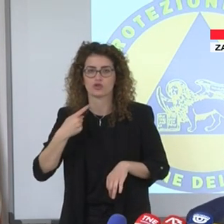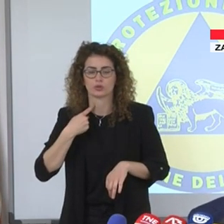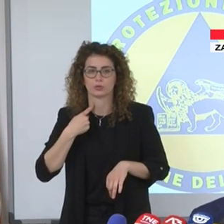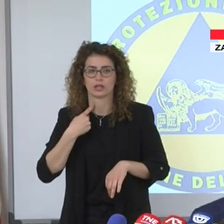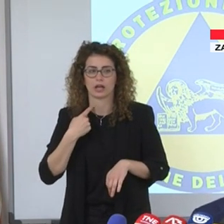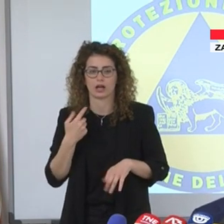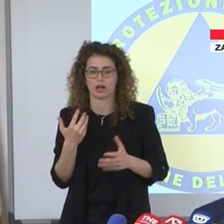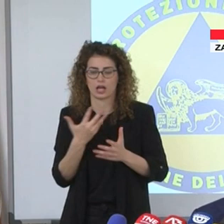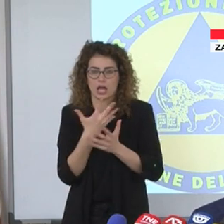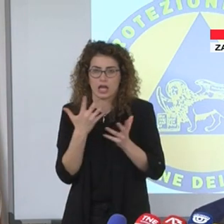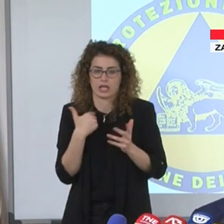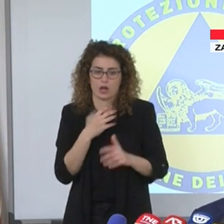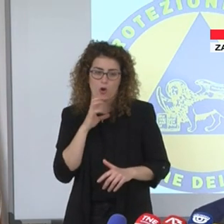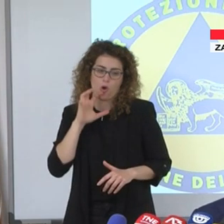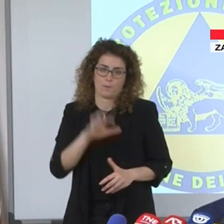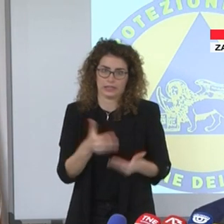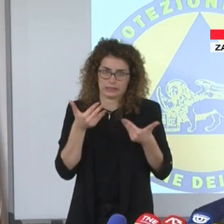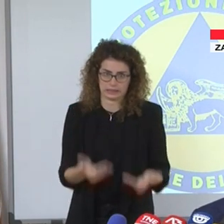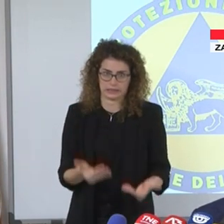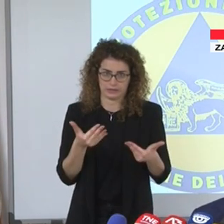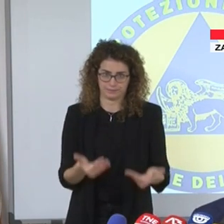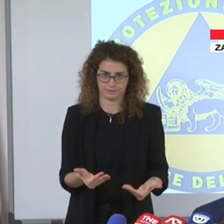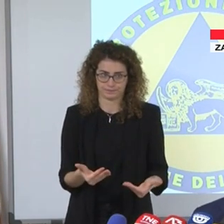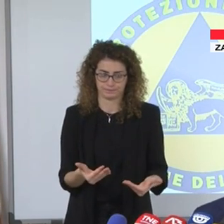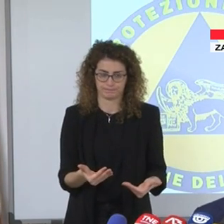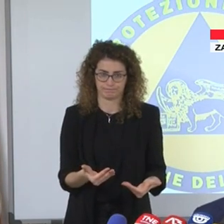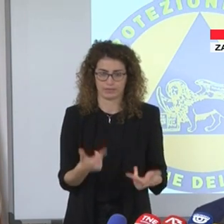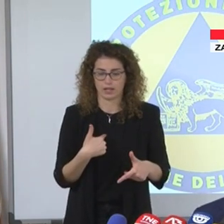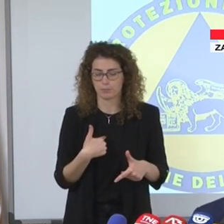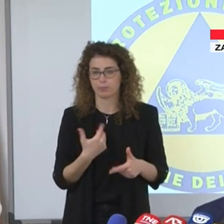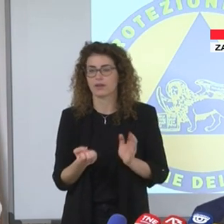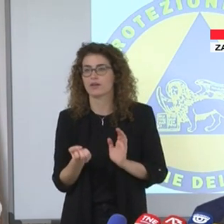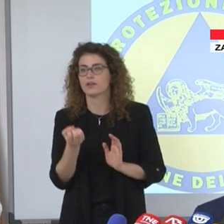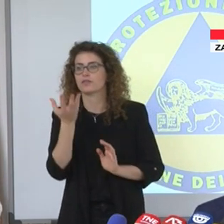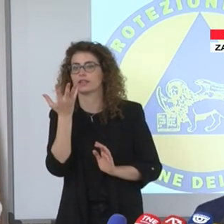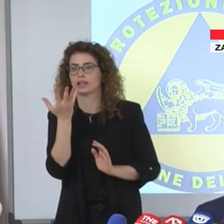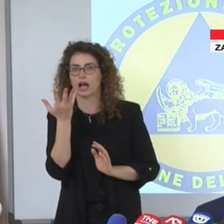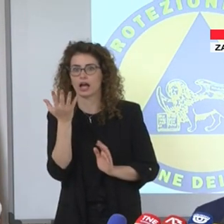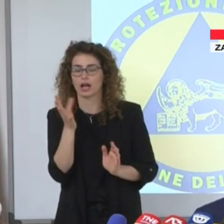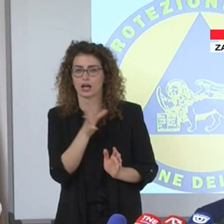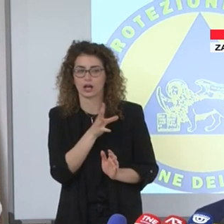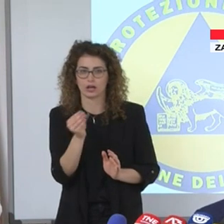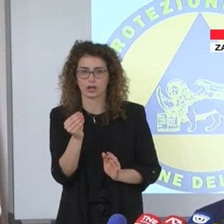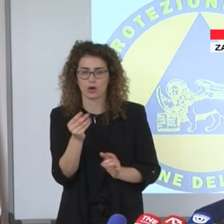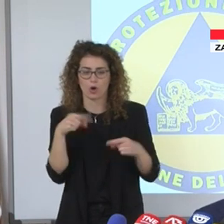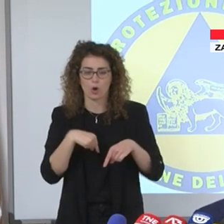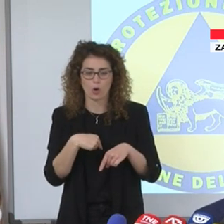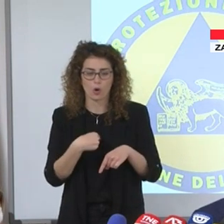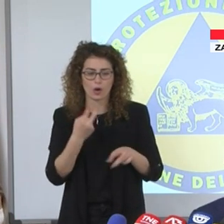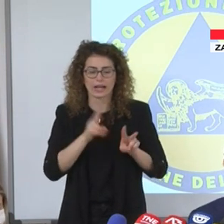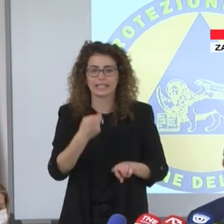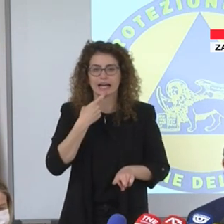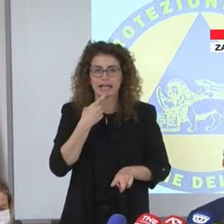inevitabile che io faccia un commento pesante, no? Allora si sono inventati tutti, adesso la vittima sarebbero gli altri, non io.